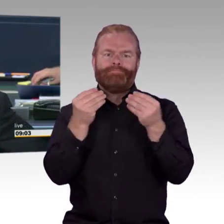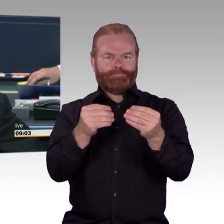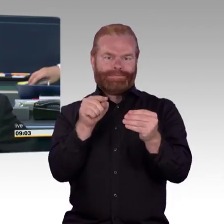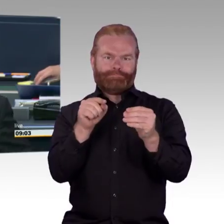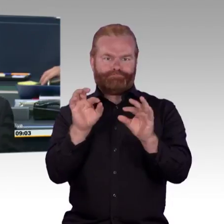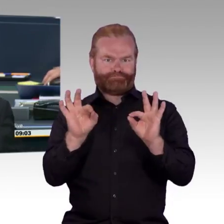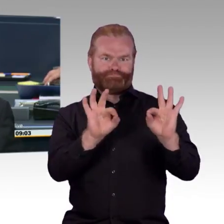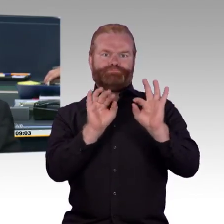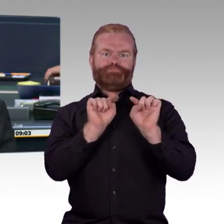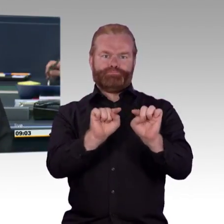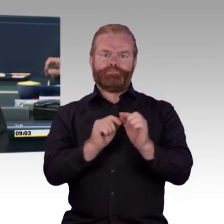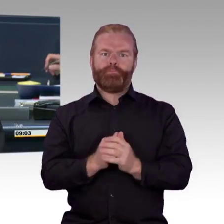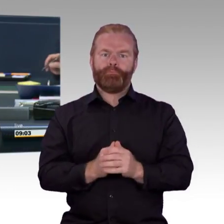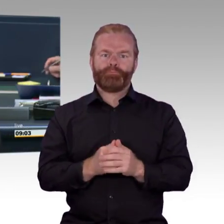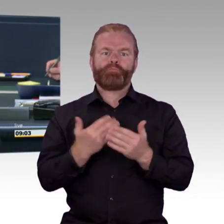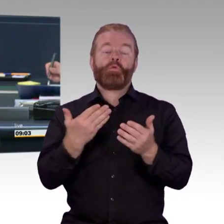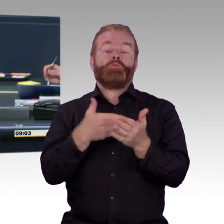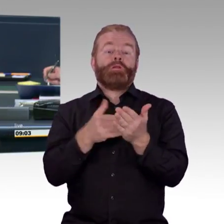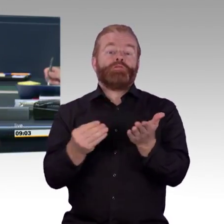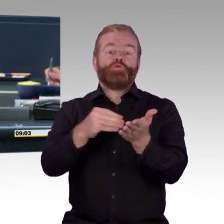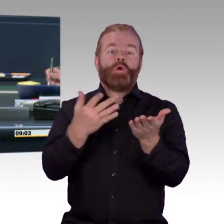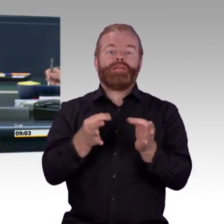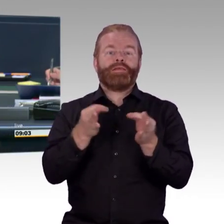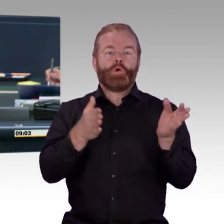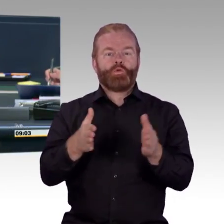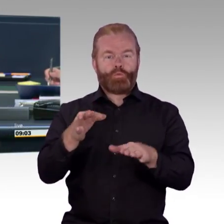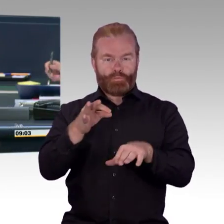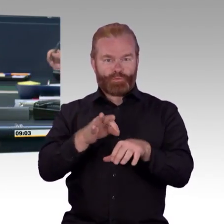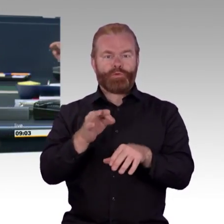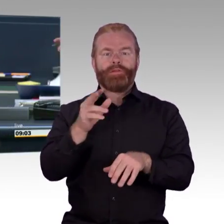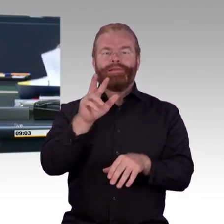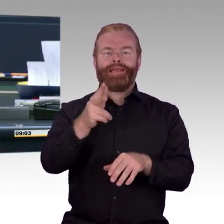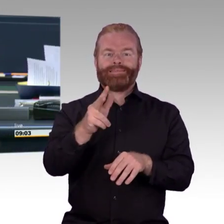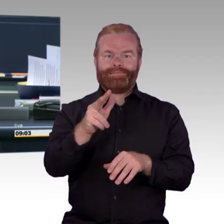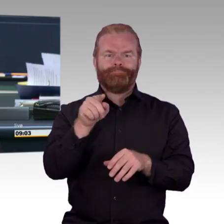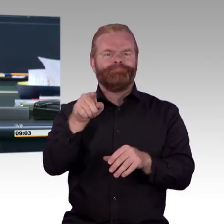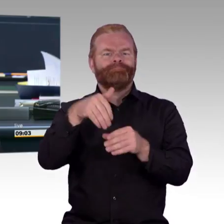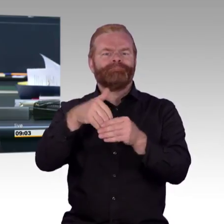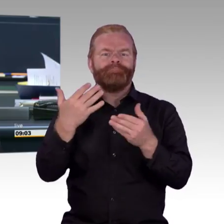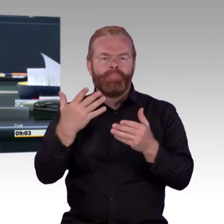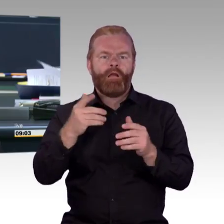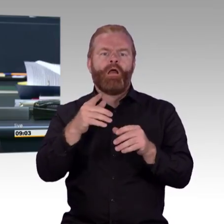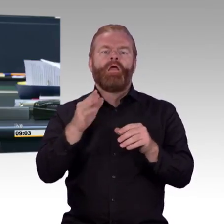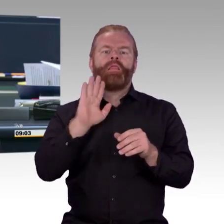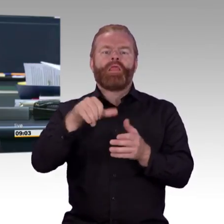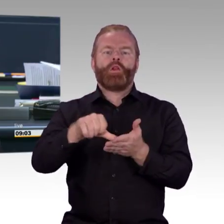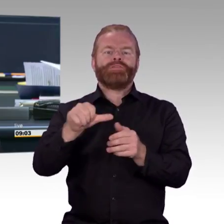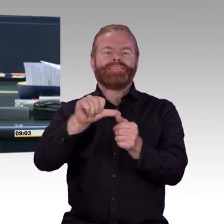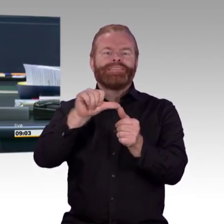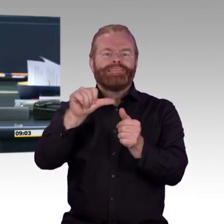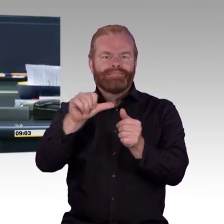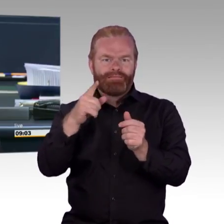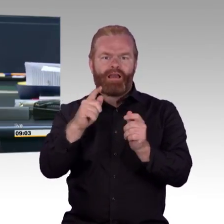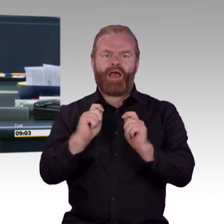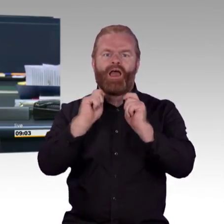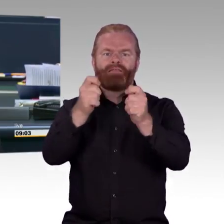der Drucksache 2518 mit dem Titel Straftaten und Gemeinnützigkeit schließen sich aus mit einer ebenfalls